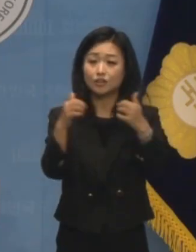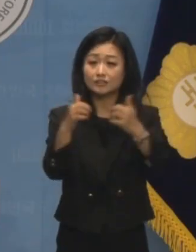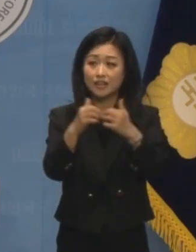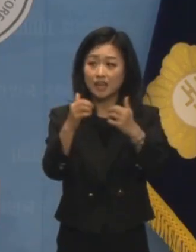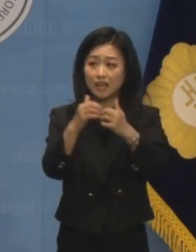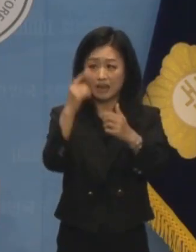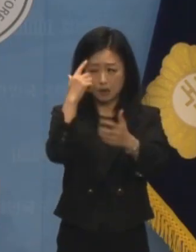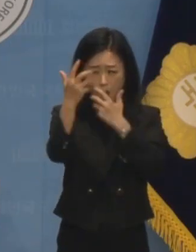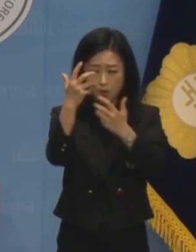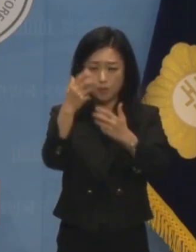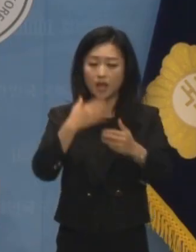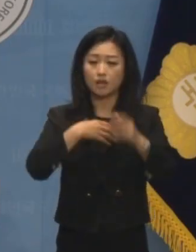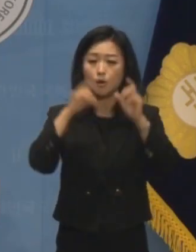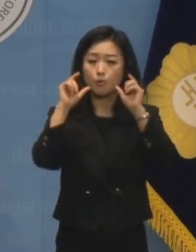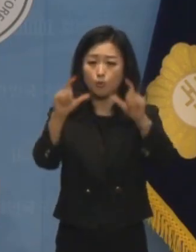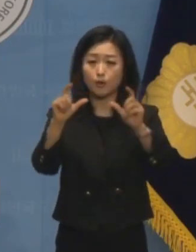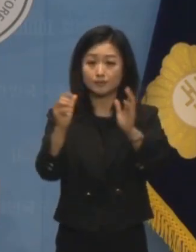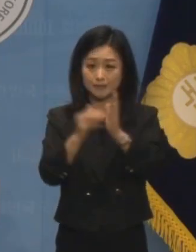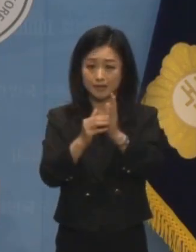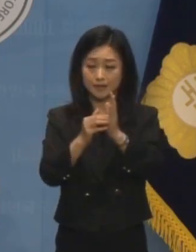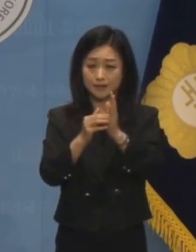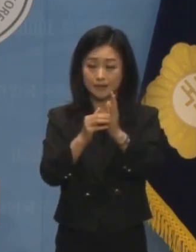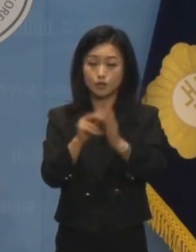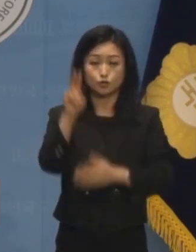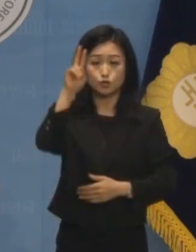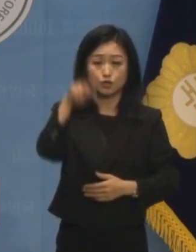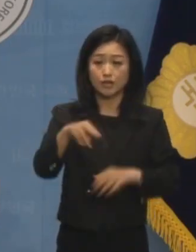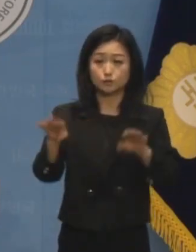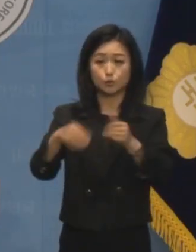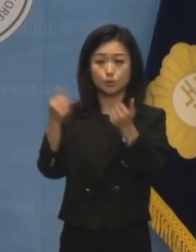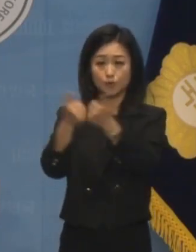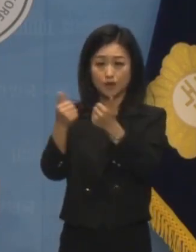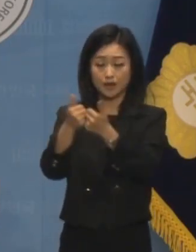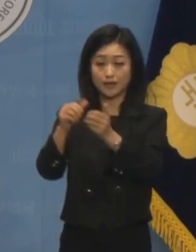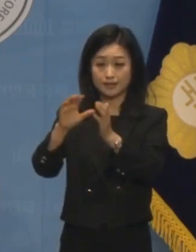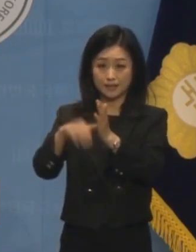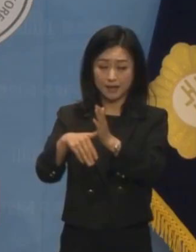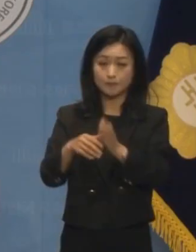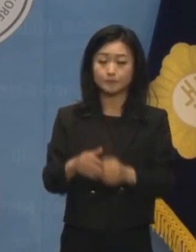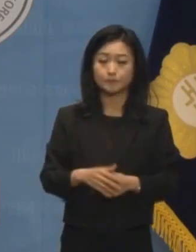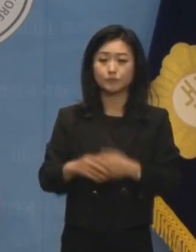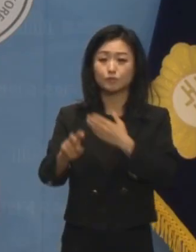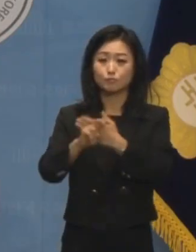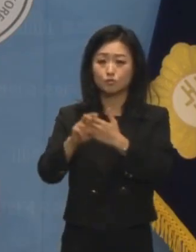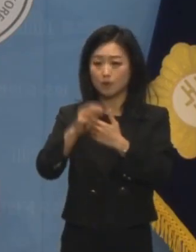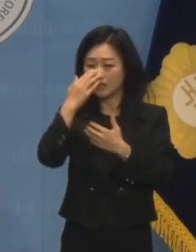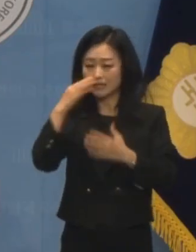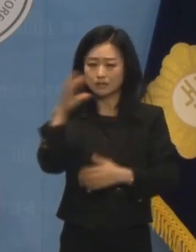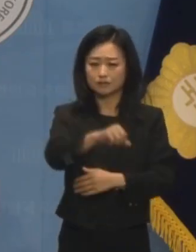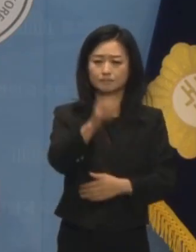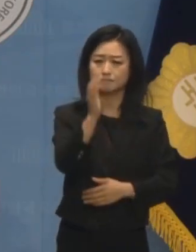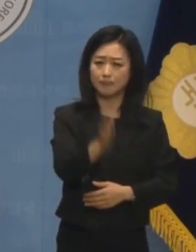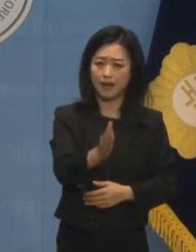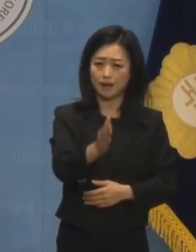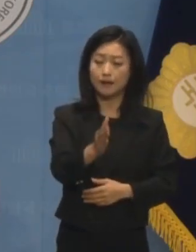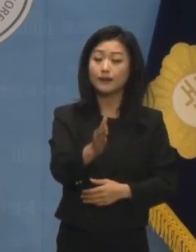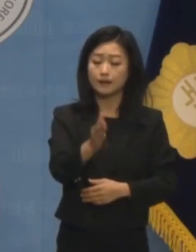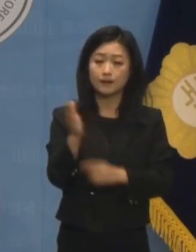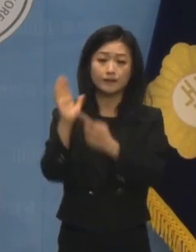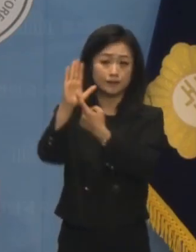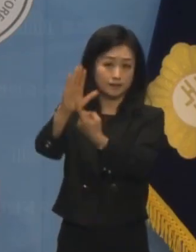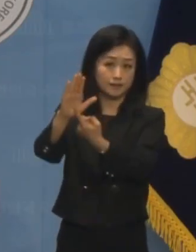광기에 경고를 보냈습니다. 유엔 총회는 팔레스타인 불법 점령 중단 관련 결의안을